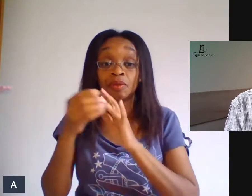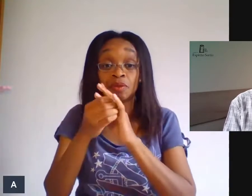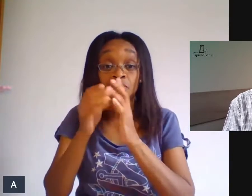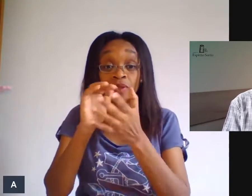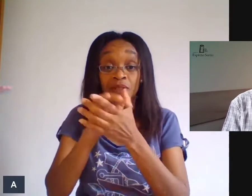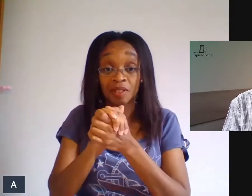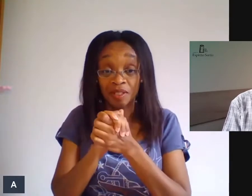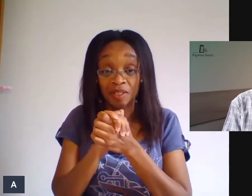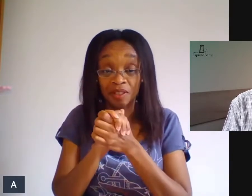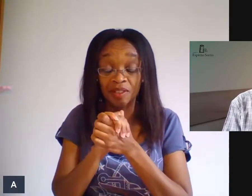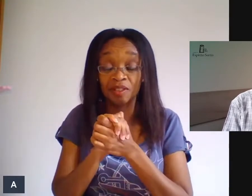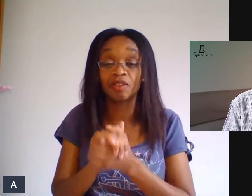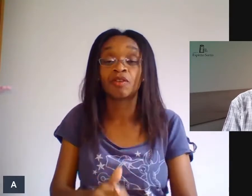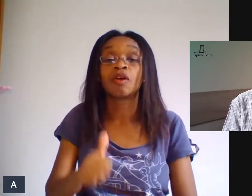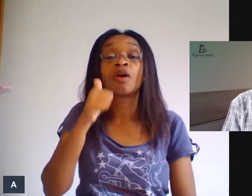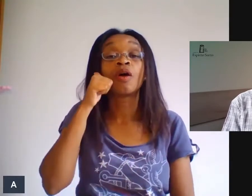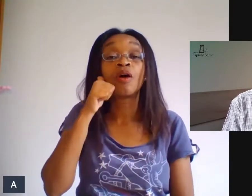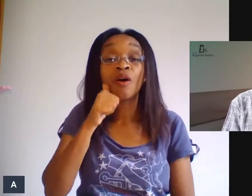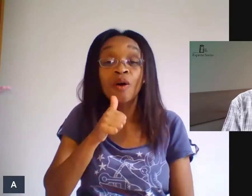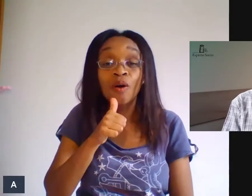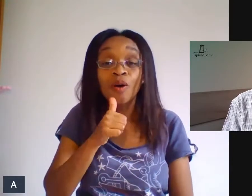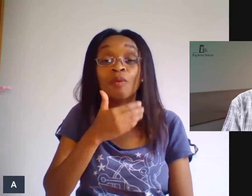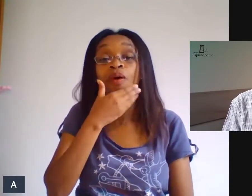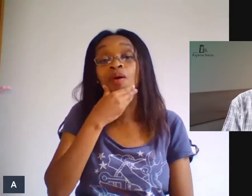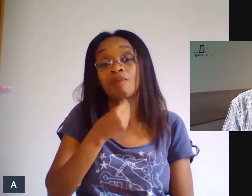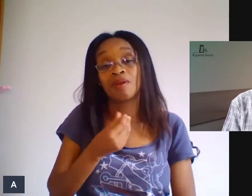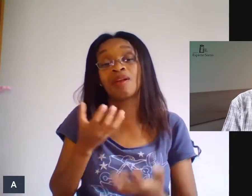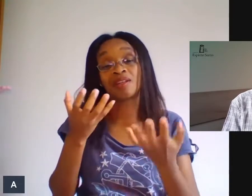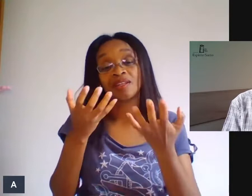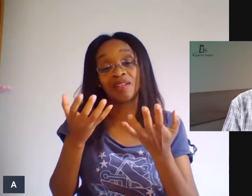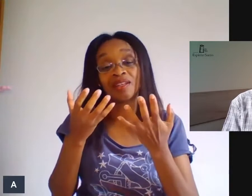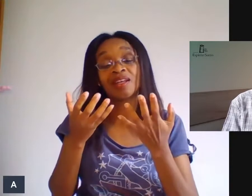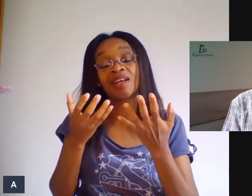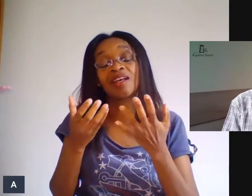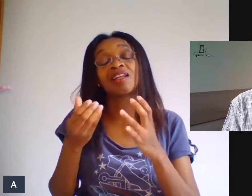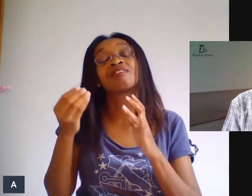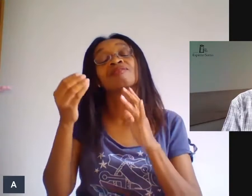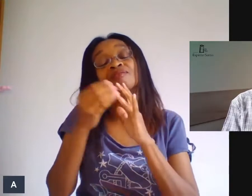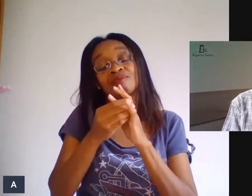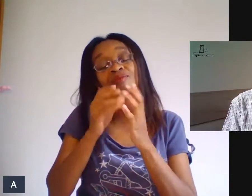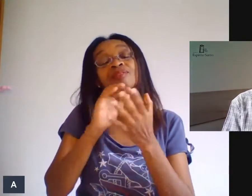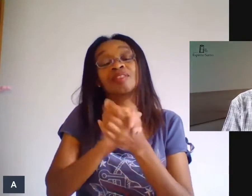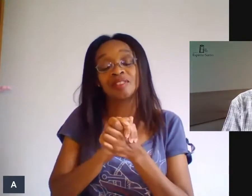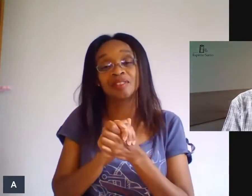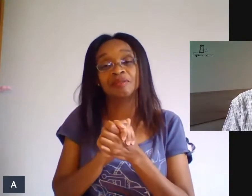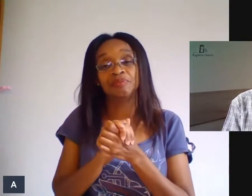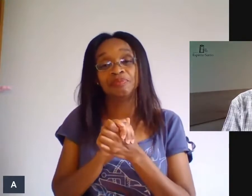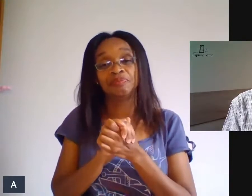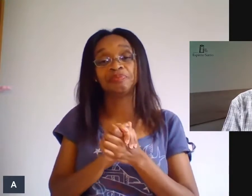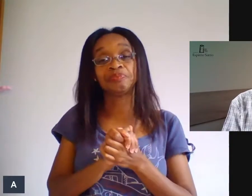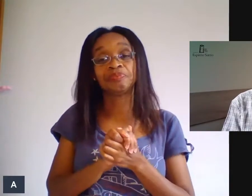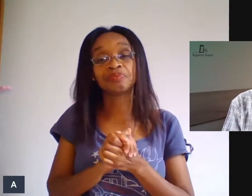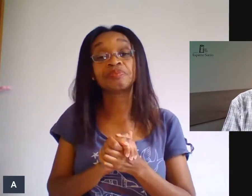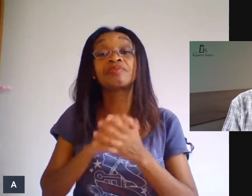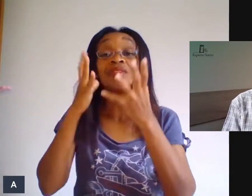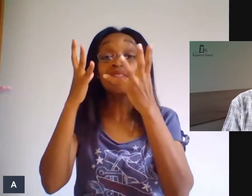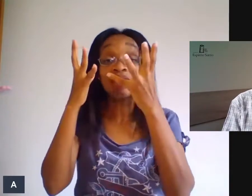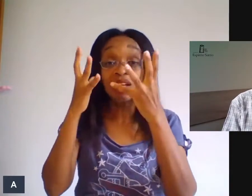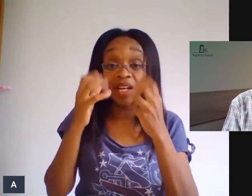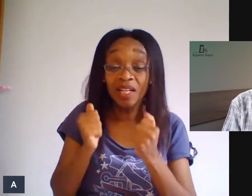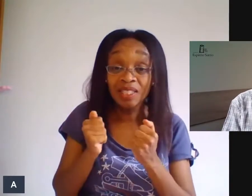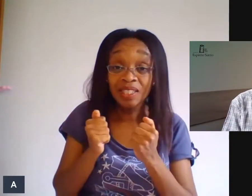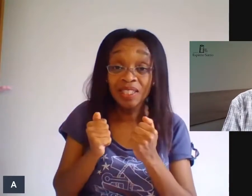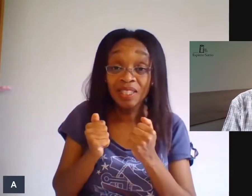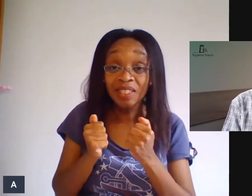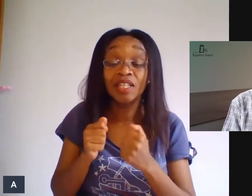acabei de dizer. A matéria do sacramento é a aceitação do contrato